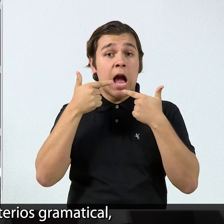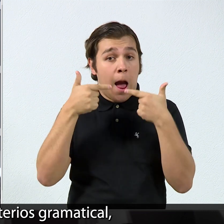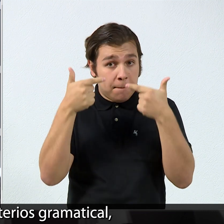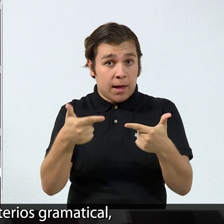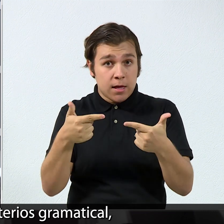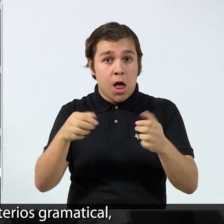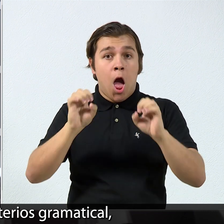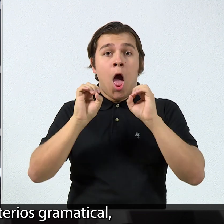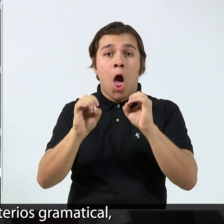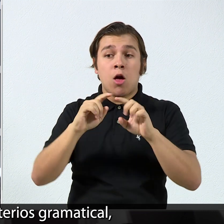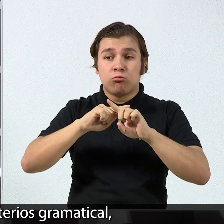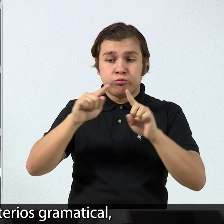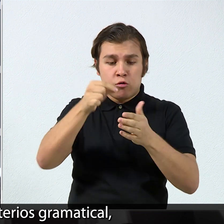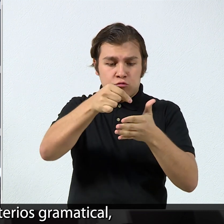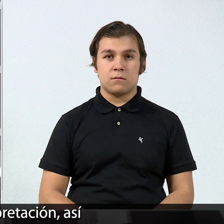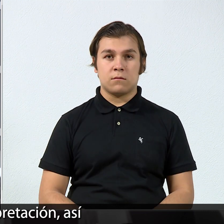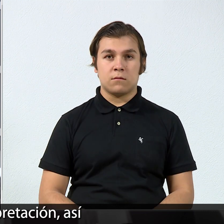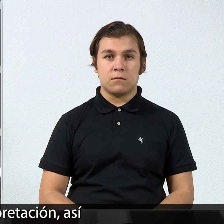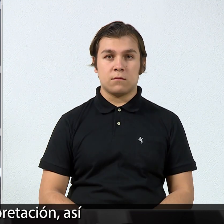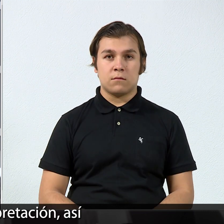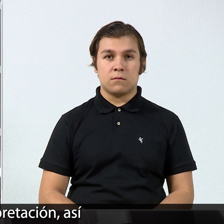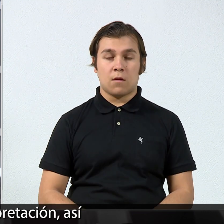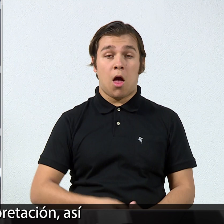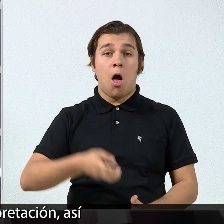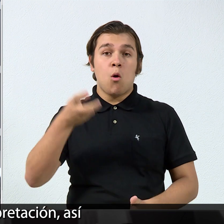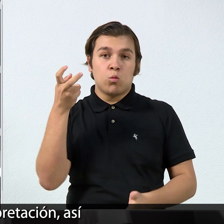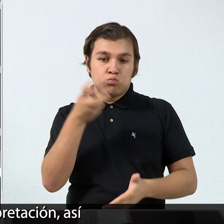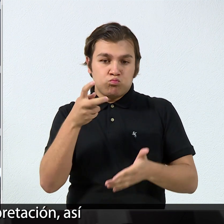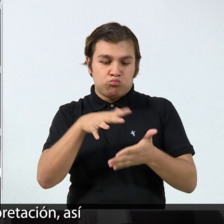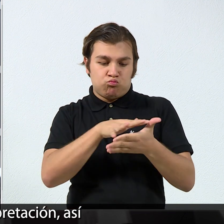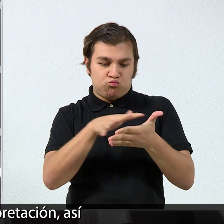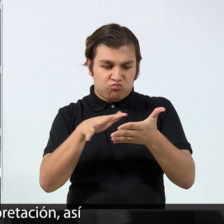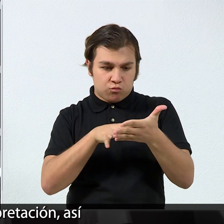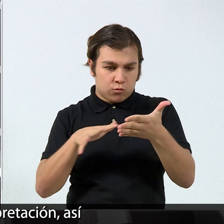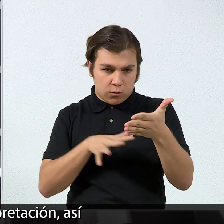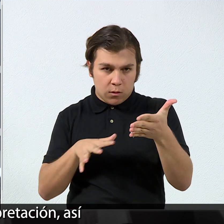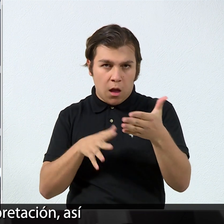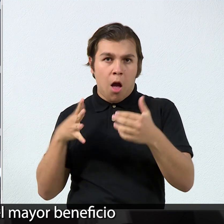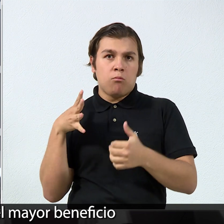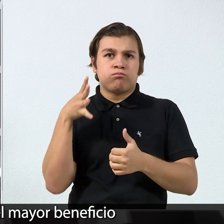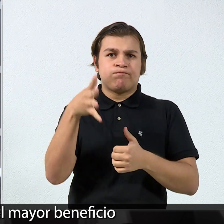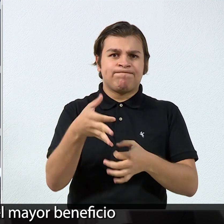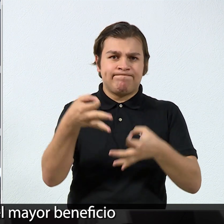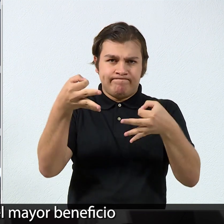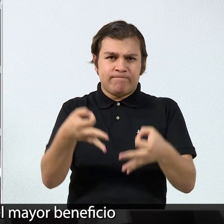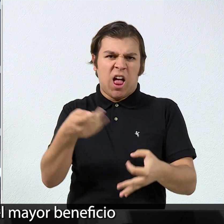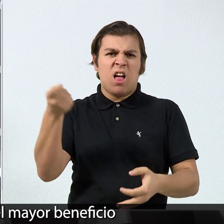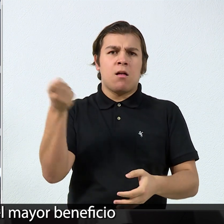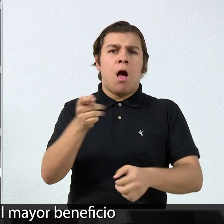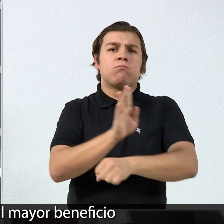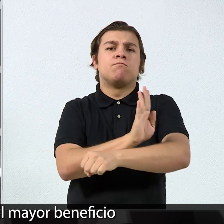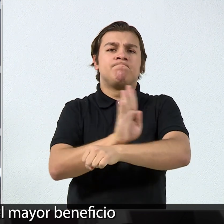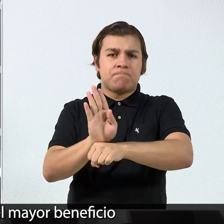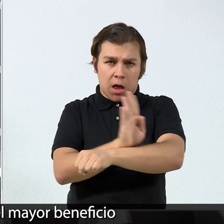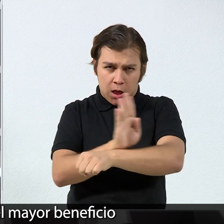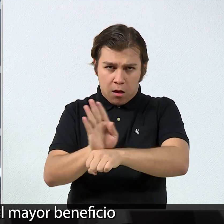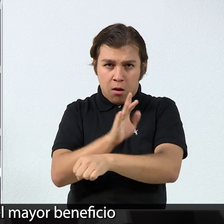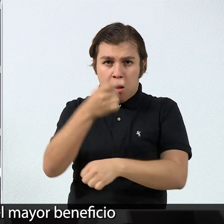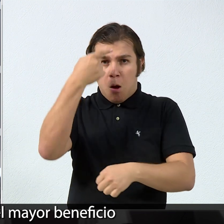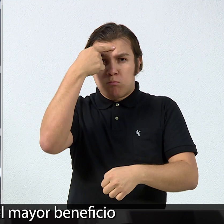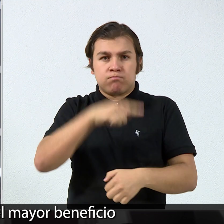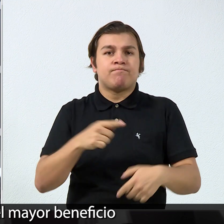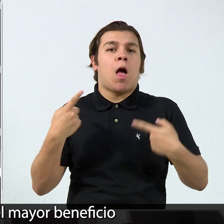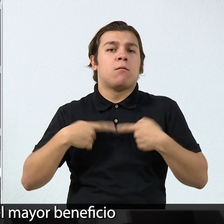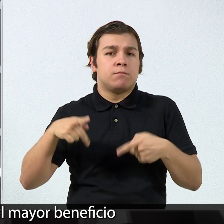gramatical, sistemático y funcional. Dicha interpretación, así como su operatividad, deberán procurar el mayor beneficio en favor